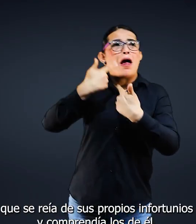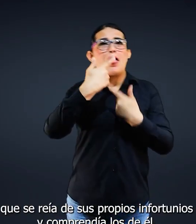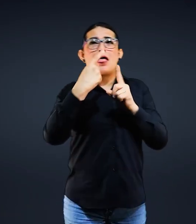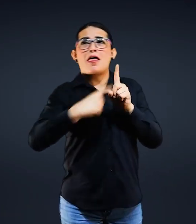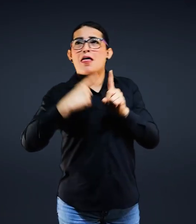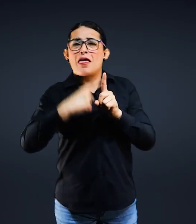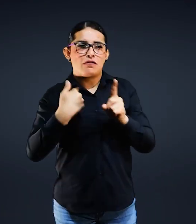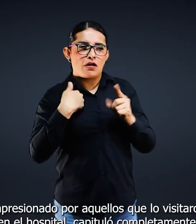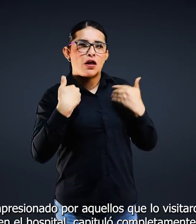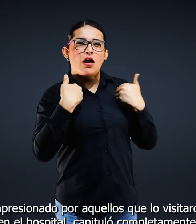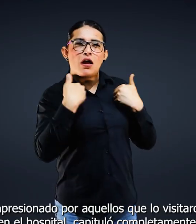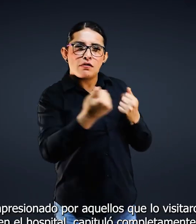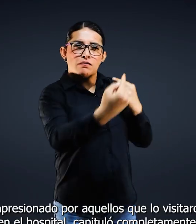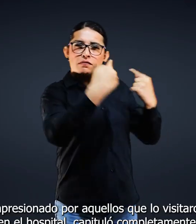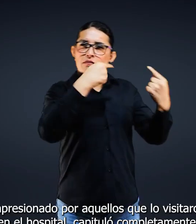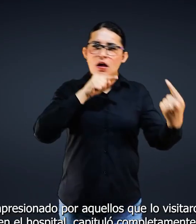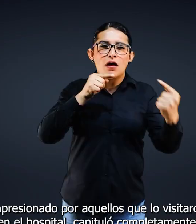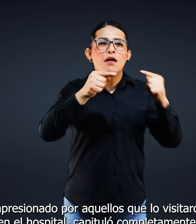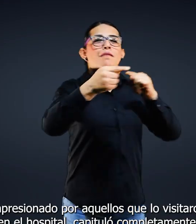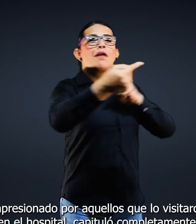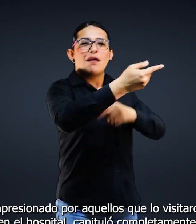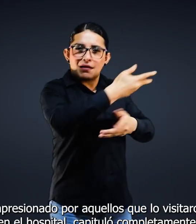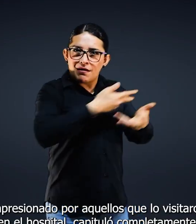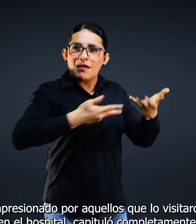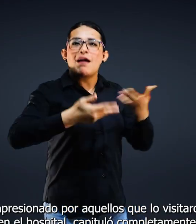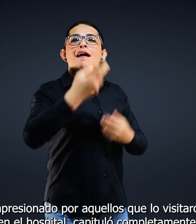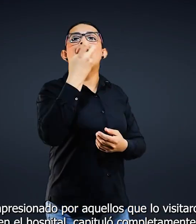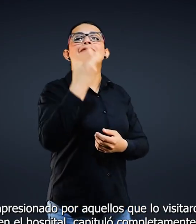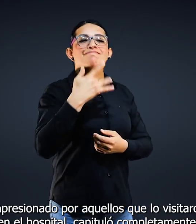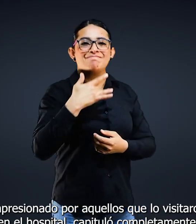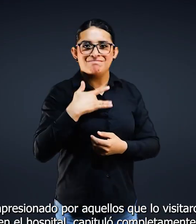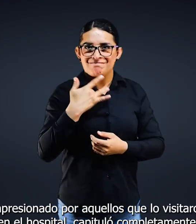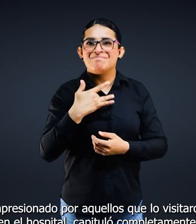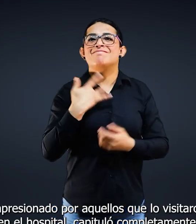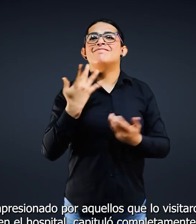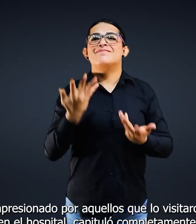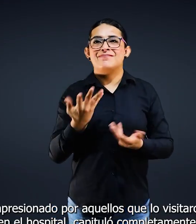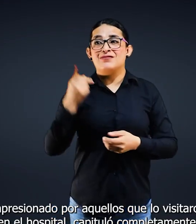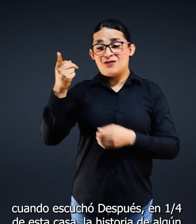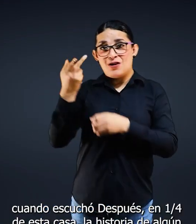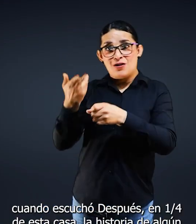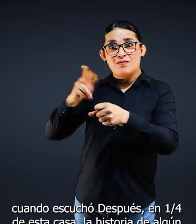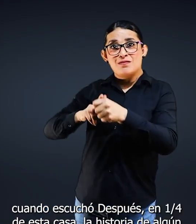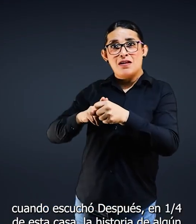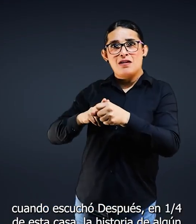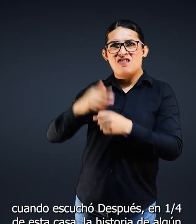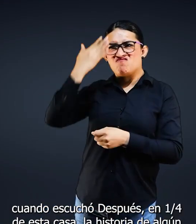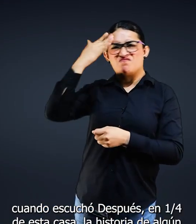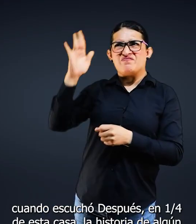él. Impresionado por aquellos que lo visitaron en el hospital, capituló completamente cuando escuchó después, en un